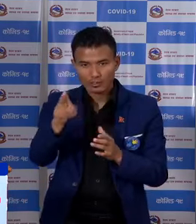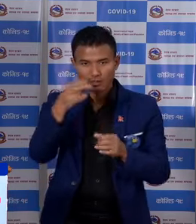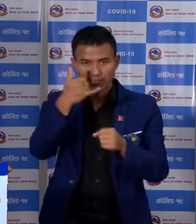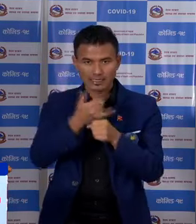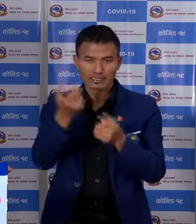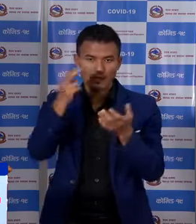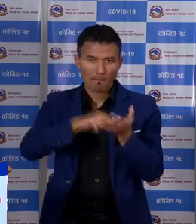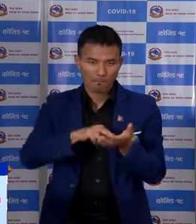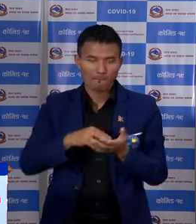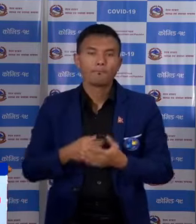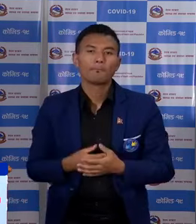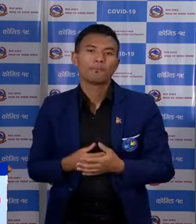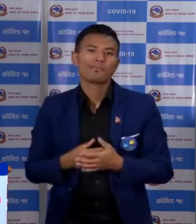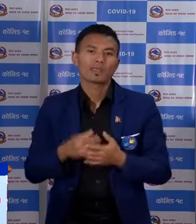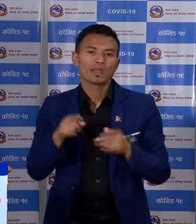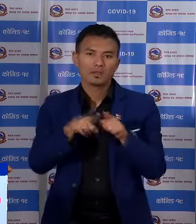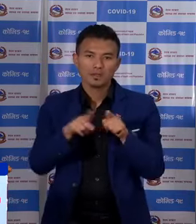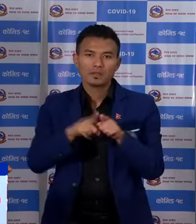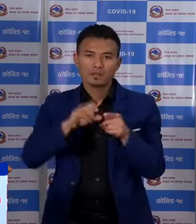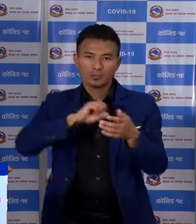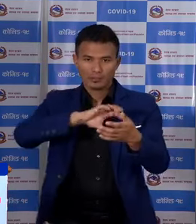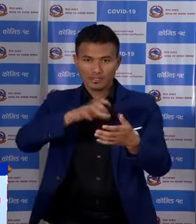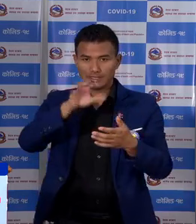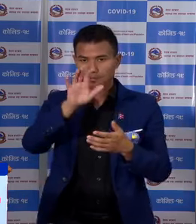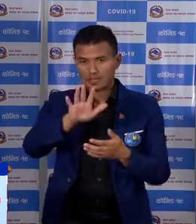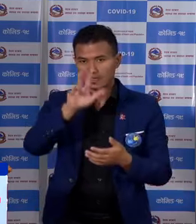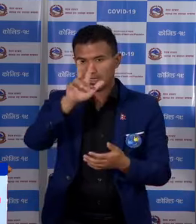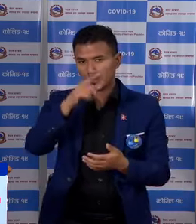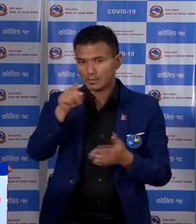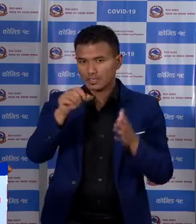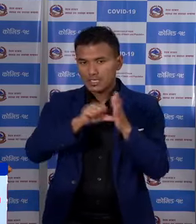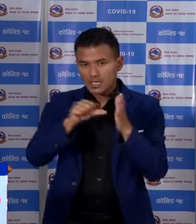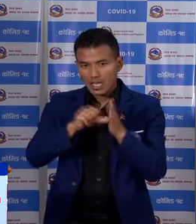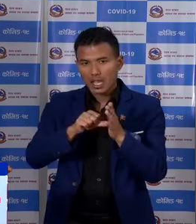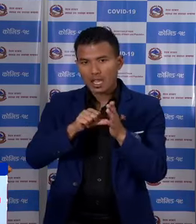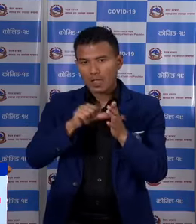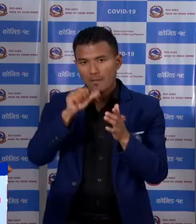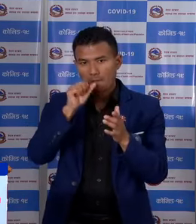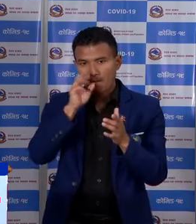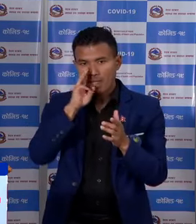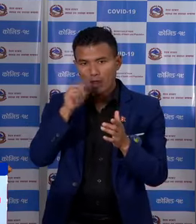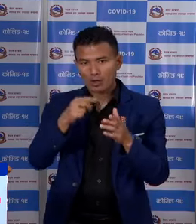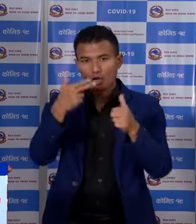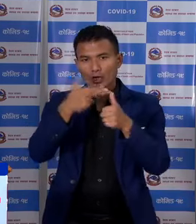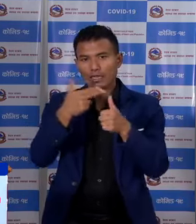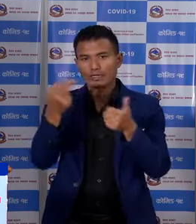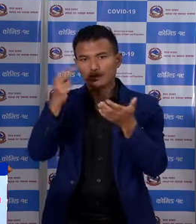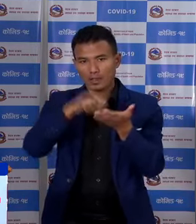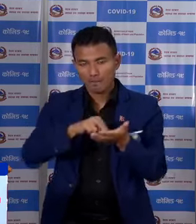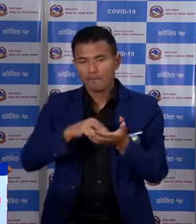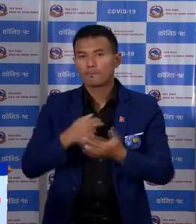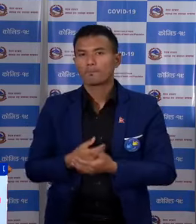સ્યાં જાંજા થબબબબબબબબ તેશે ગરી પ્રદેશ્ટમાર પાંચ કો આઠોટા જિલાં જિલાં